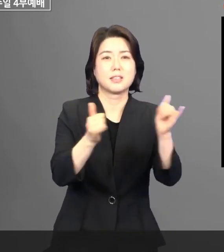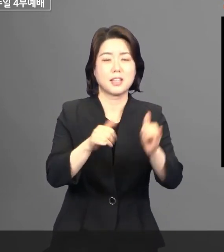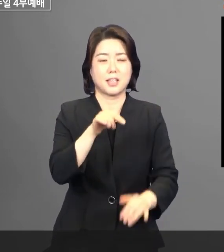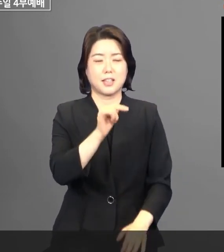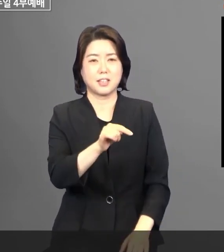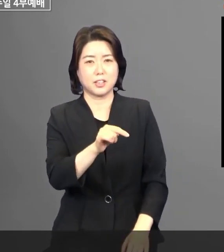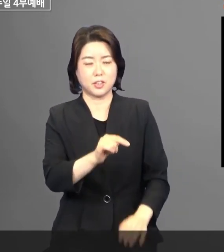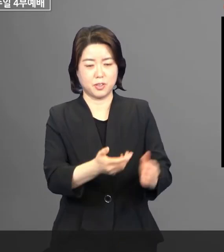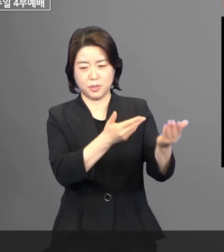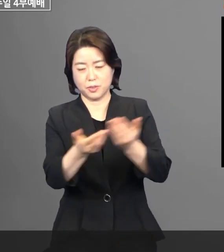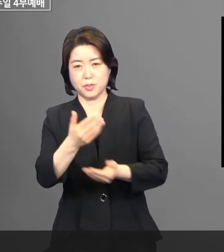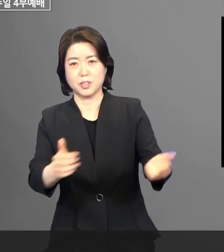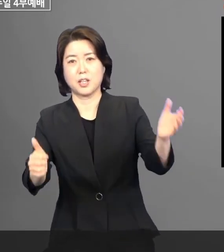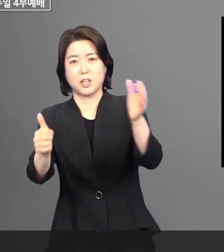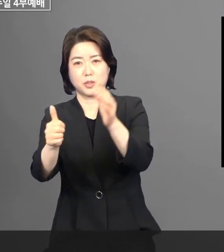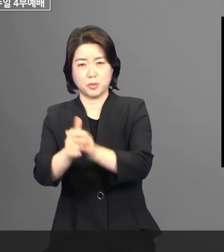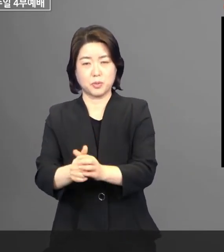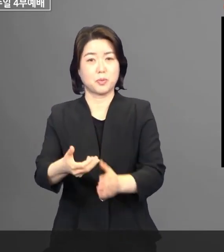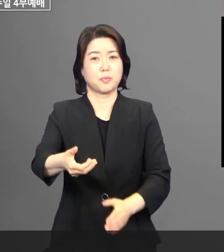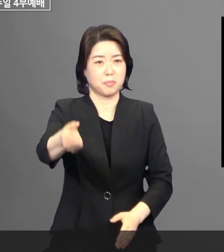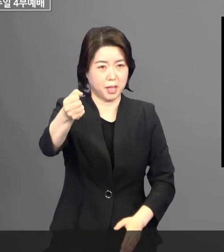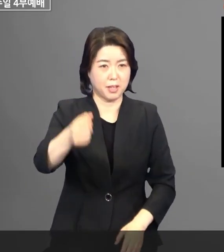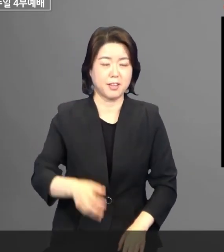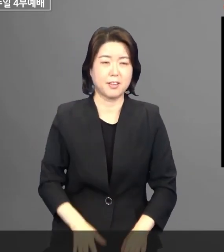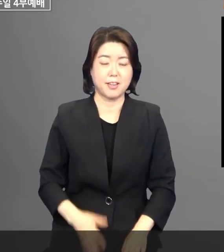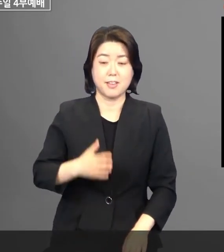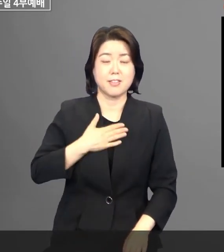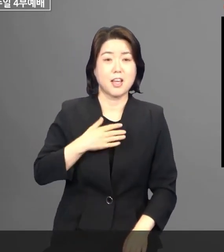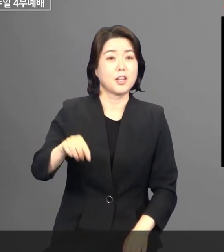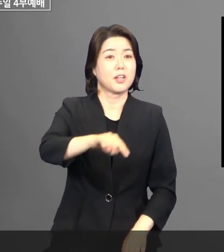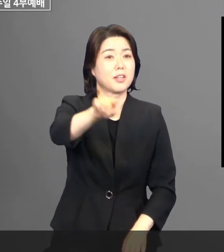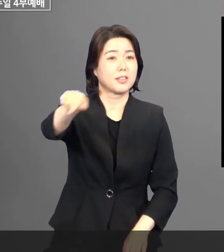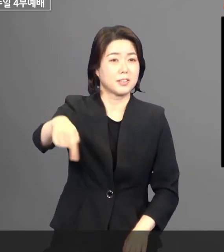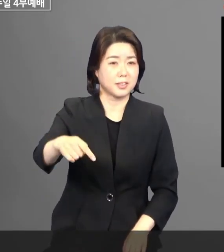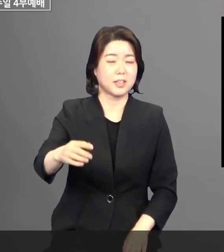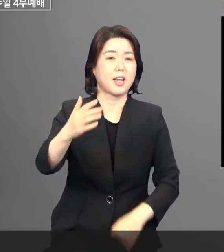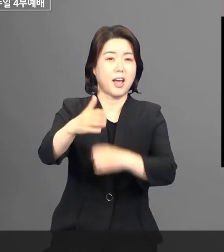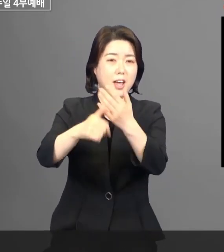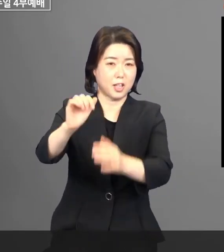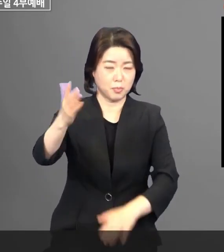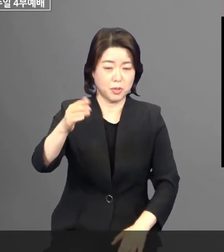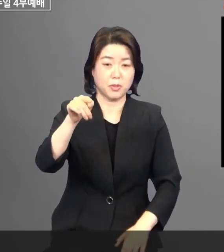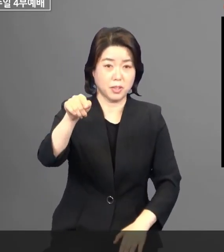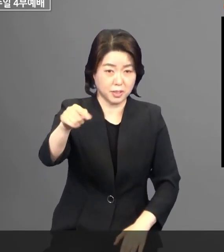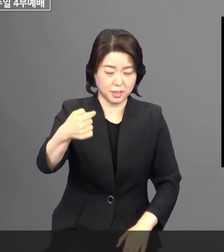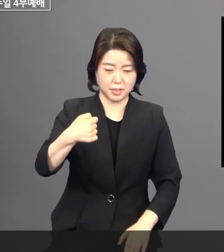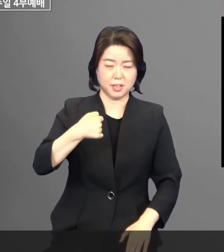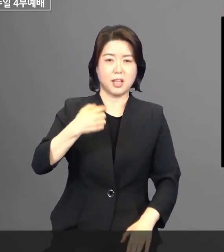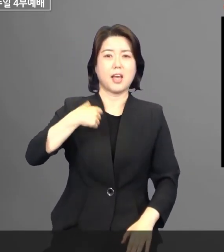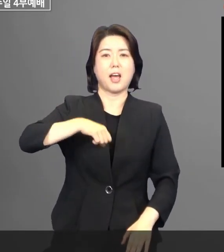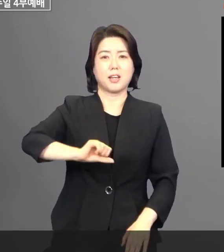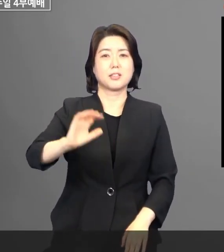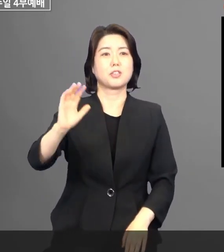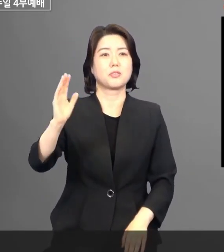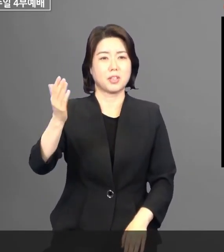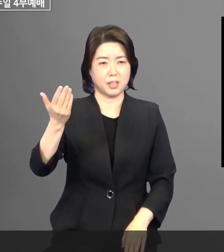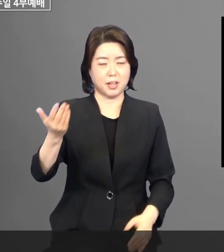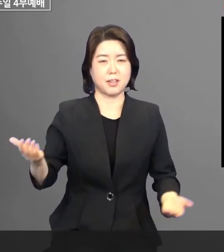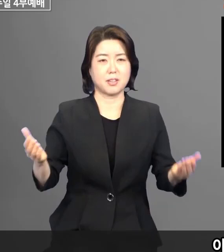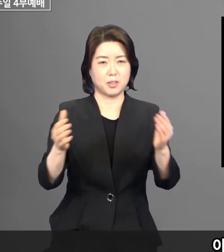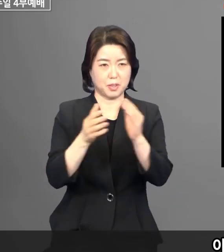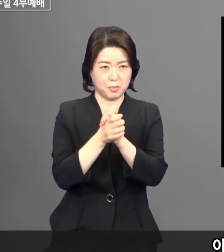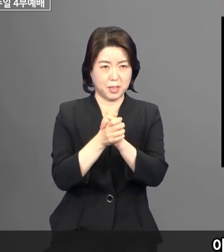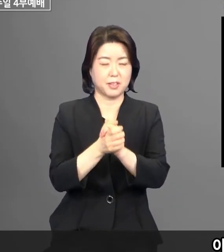자는 이것들을 상속으로 받으리라. 나는 그의 하나님이 되고 그는 내 아들이